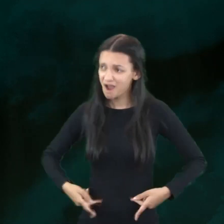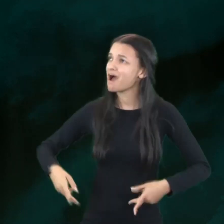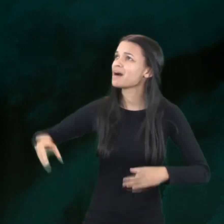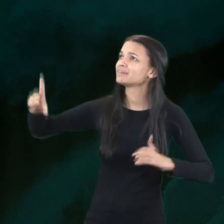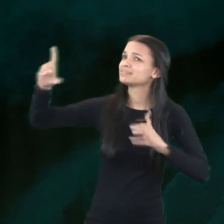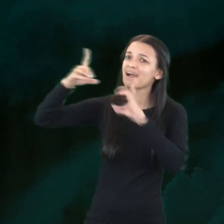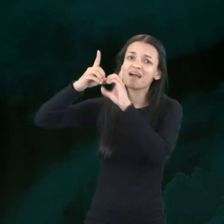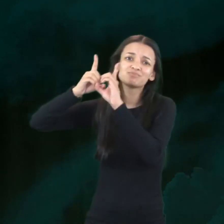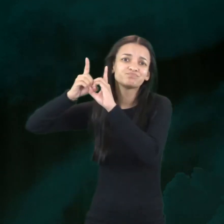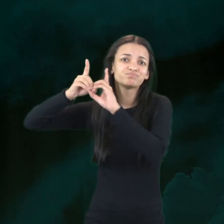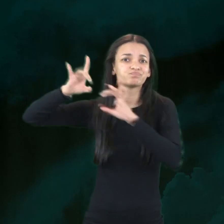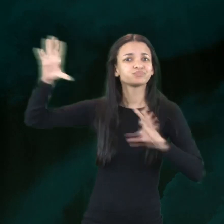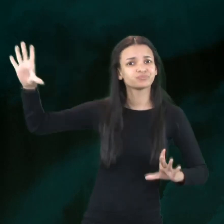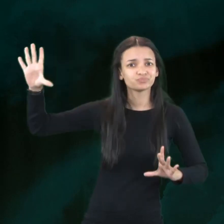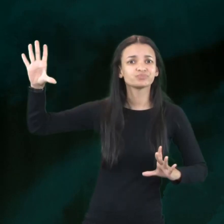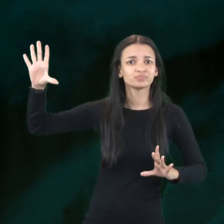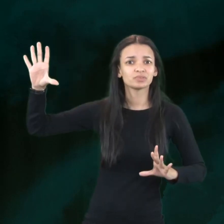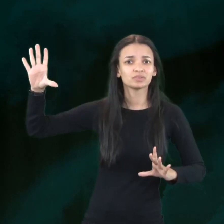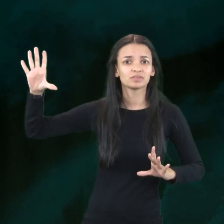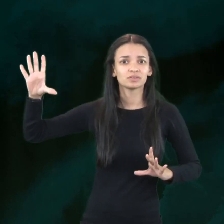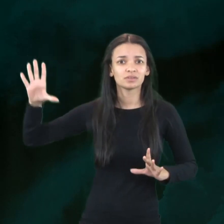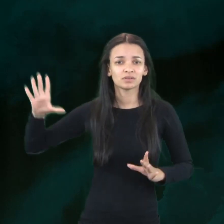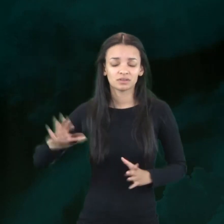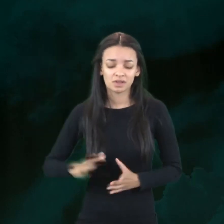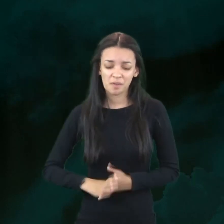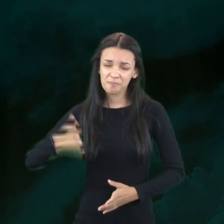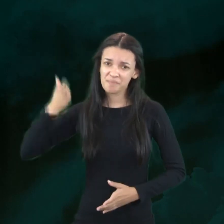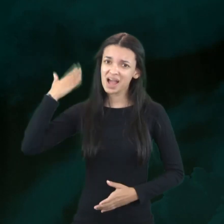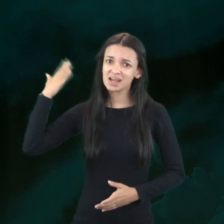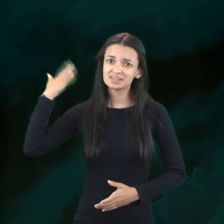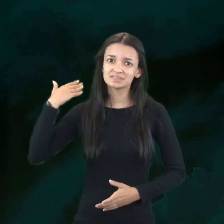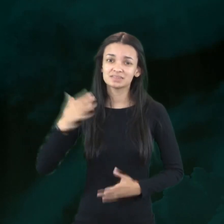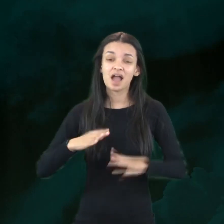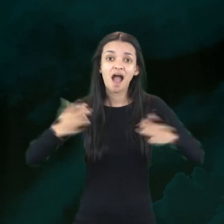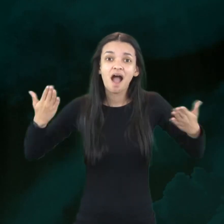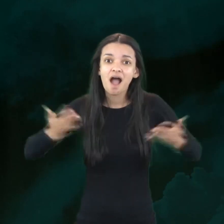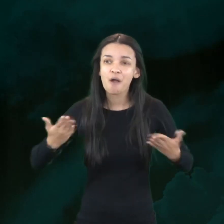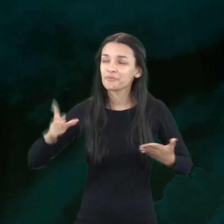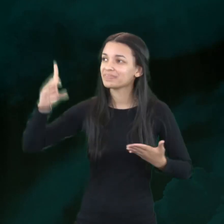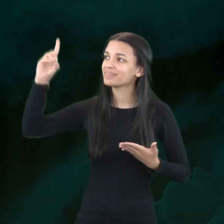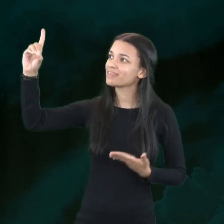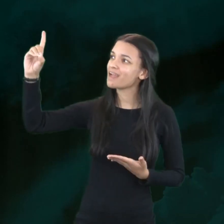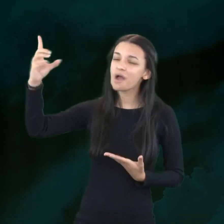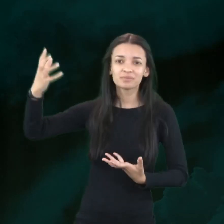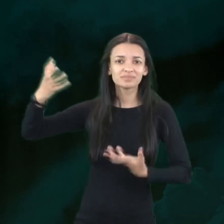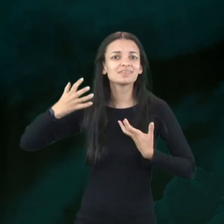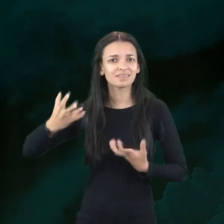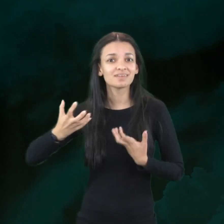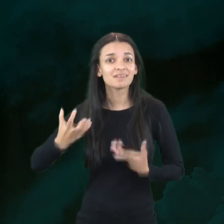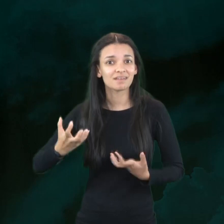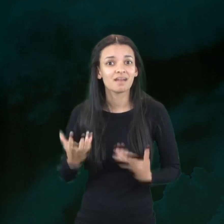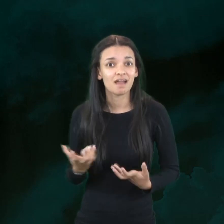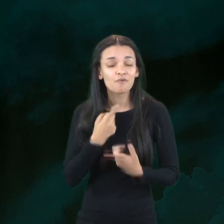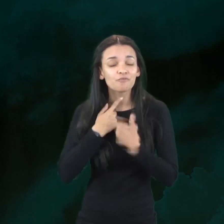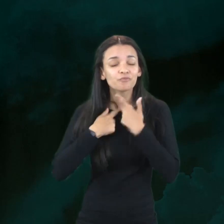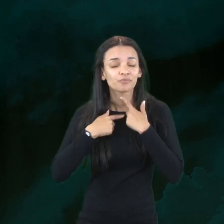como criação. E agora Deus quer conectar o homem por meio da nova